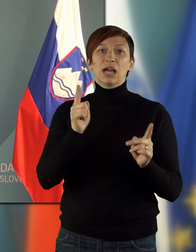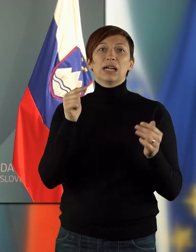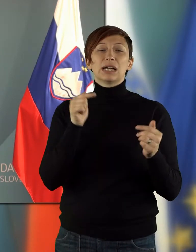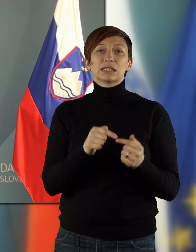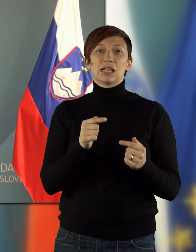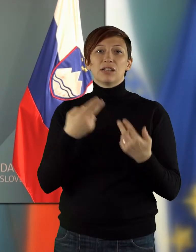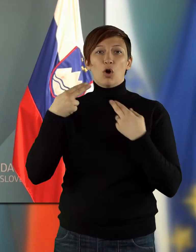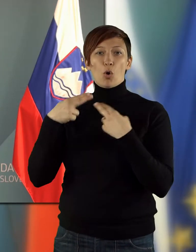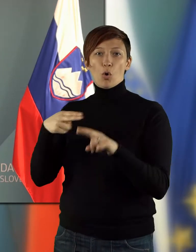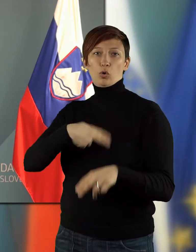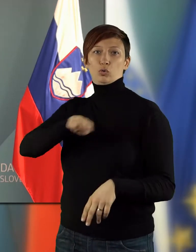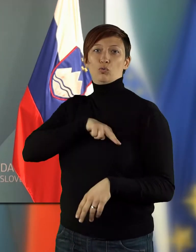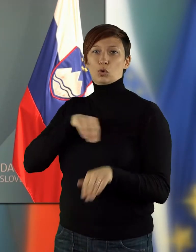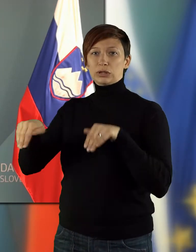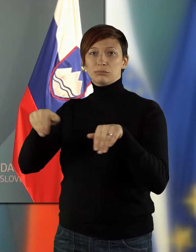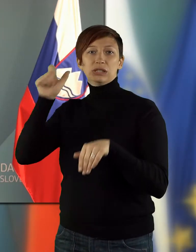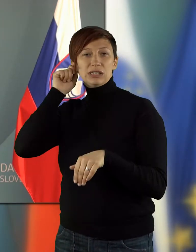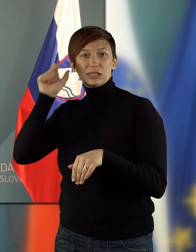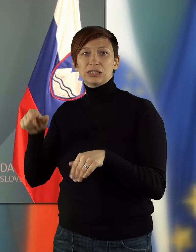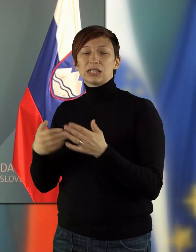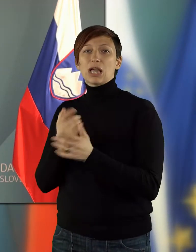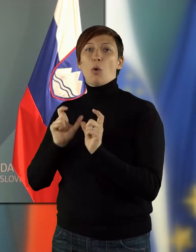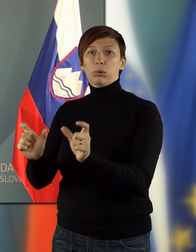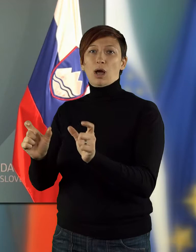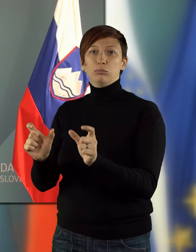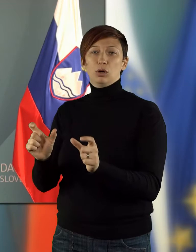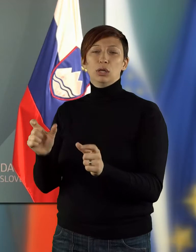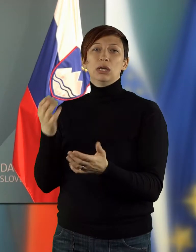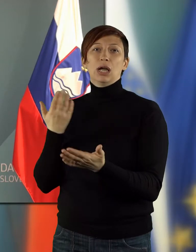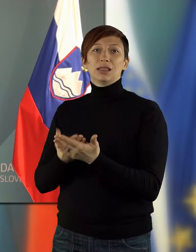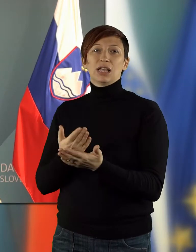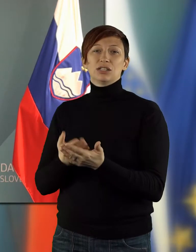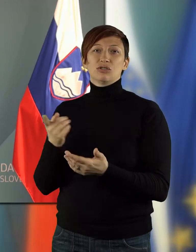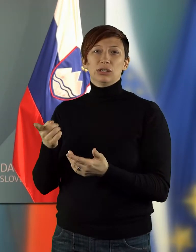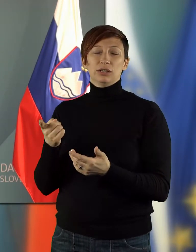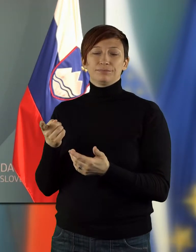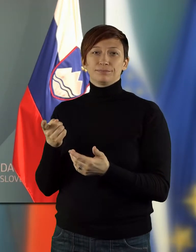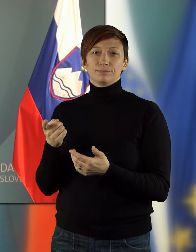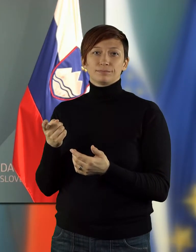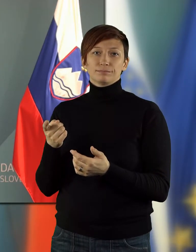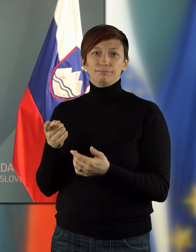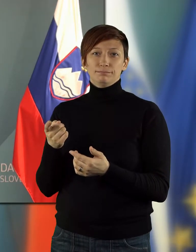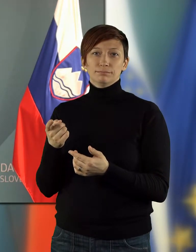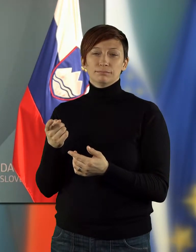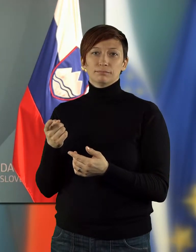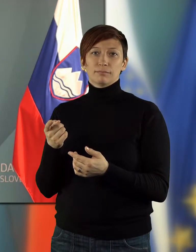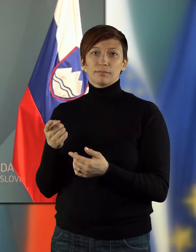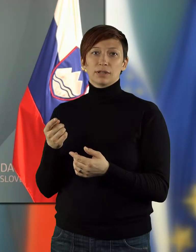predvidevamo. Kar zadeva odgovornost ministrice za obrambo, dejstvo je, da smo